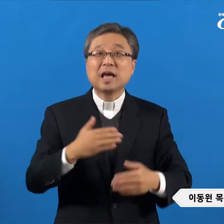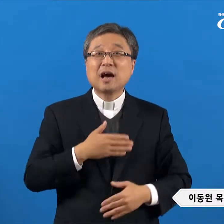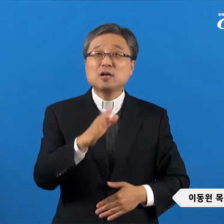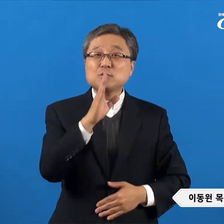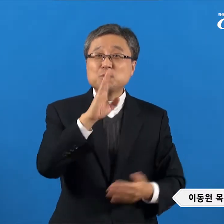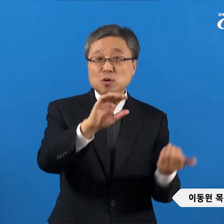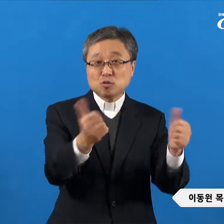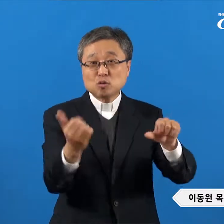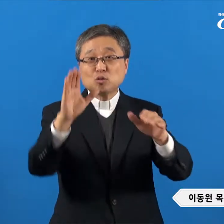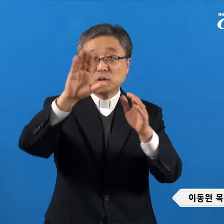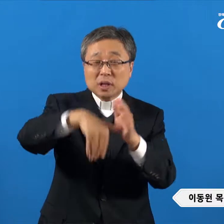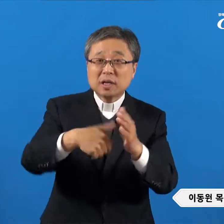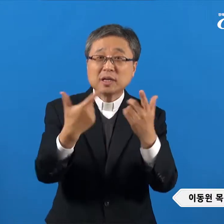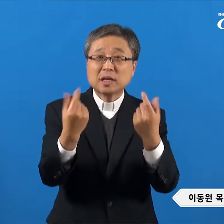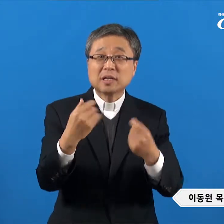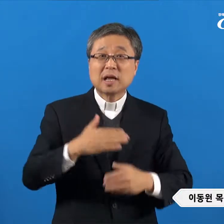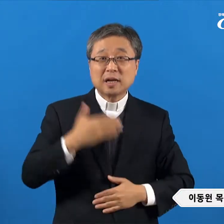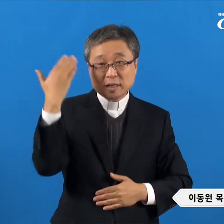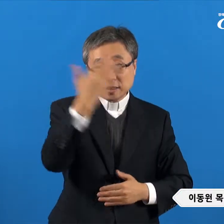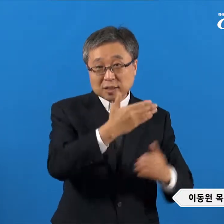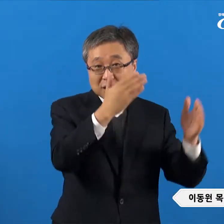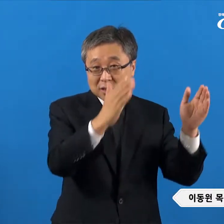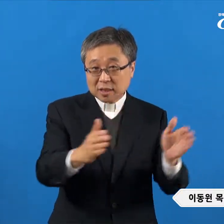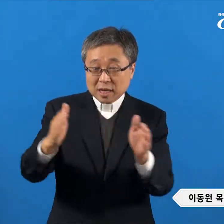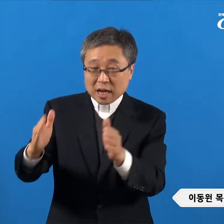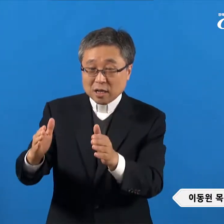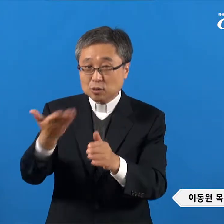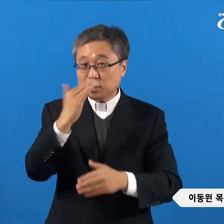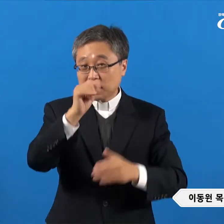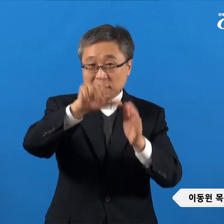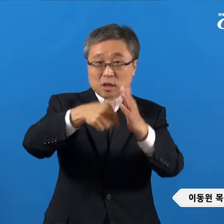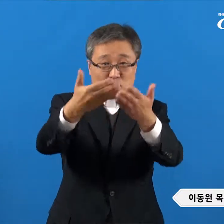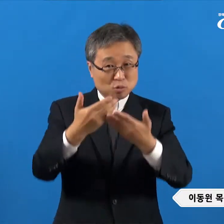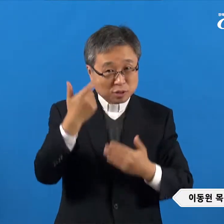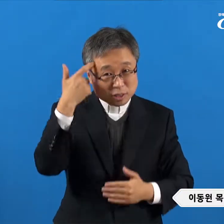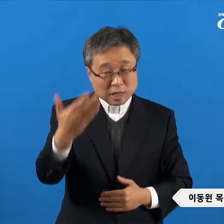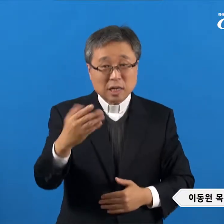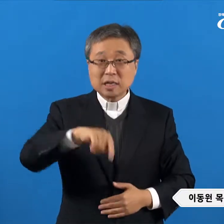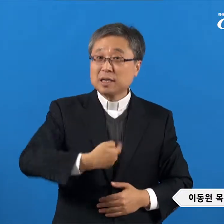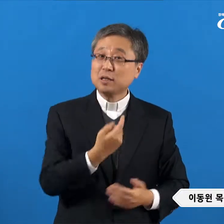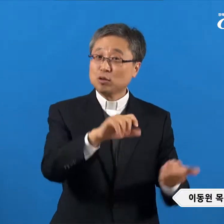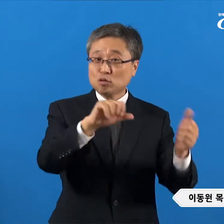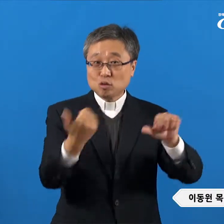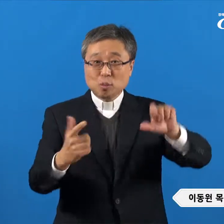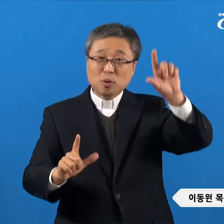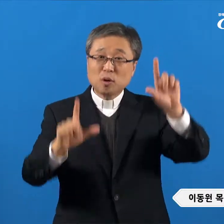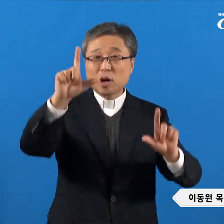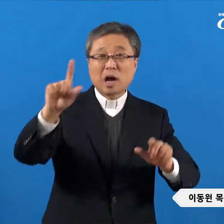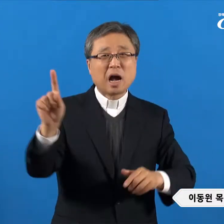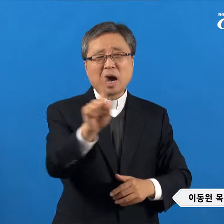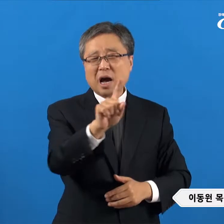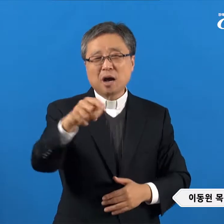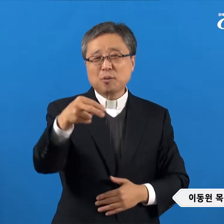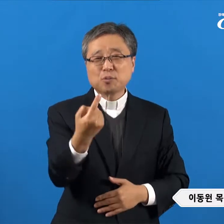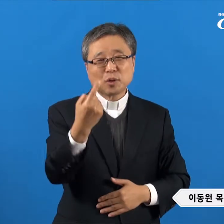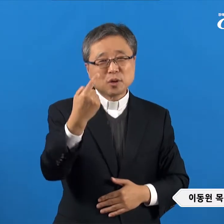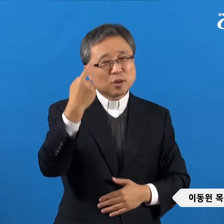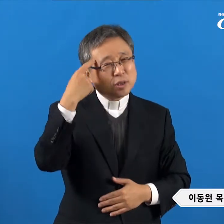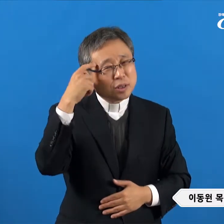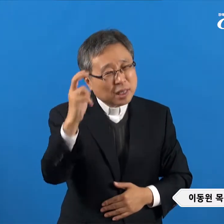죽을 때 그렇게 나를 정리할 수 있는 시간이 주어질지, 우리들 자신의 죽음의 모습은 아무도 예상하거나